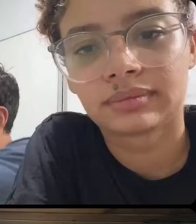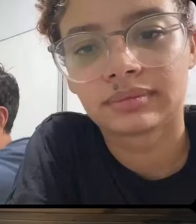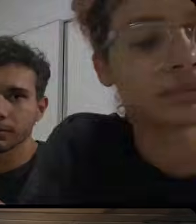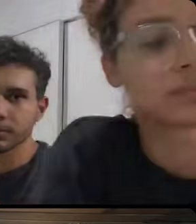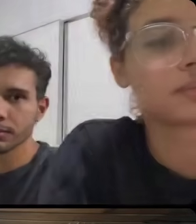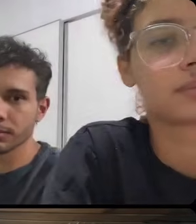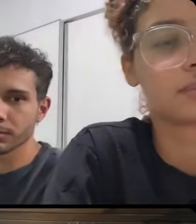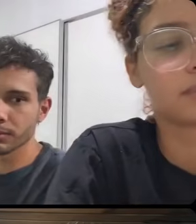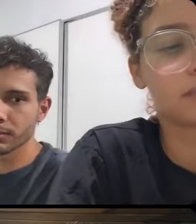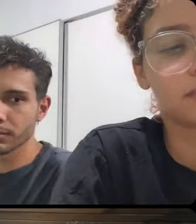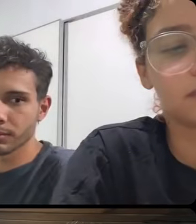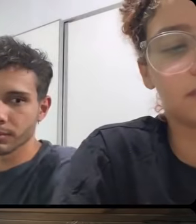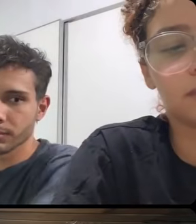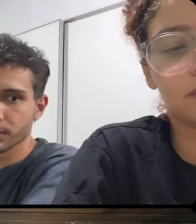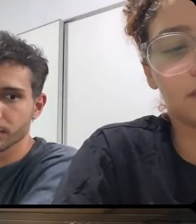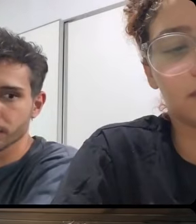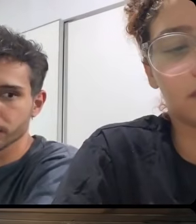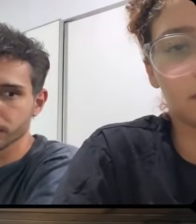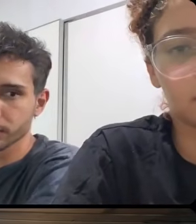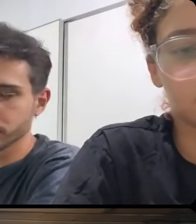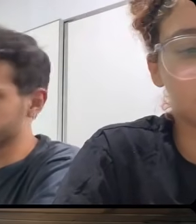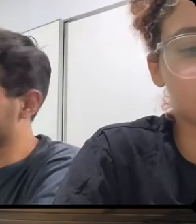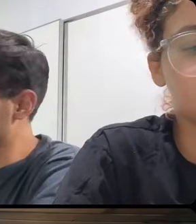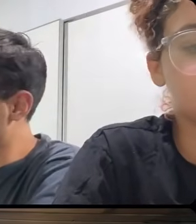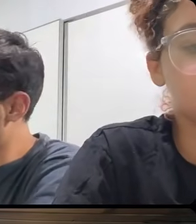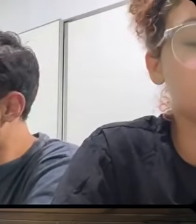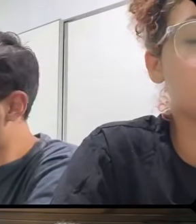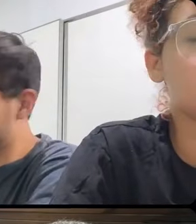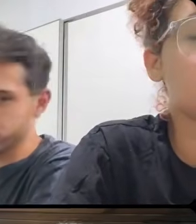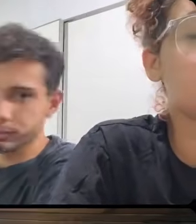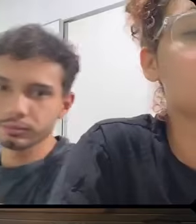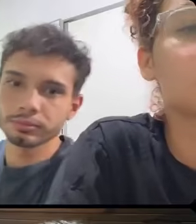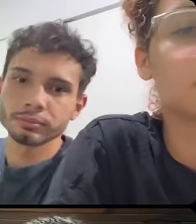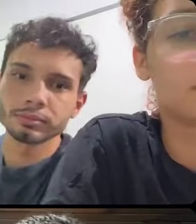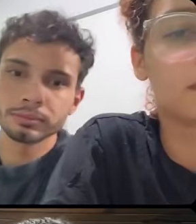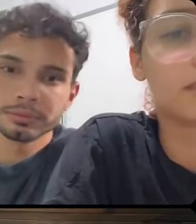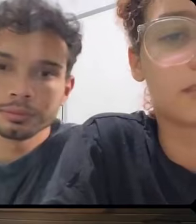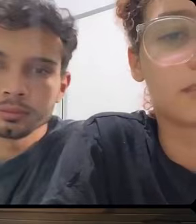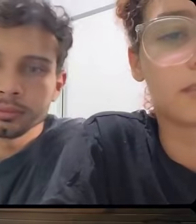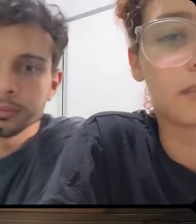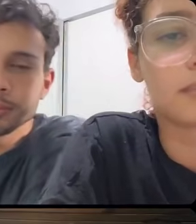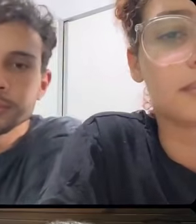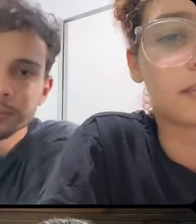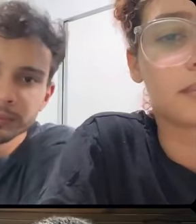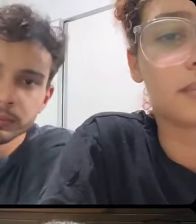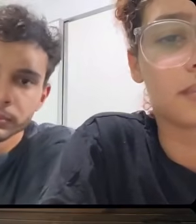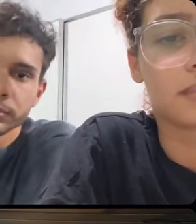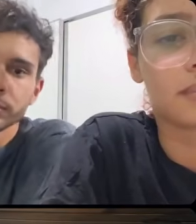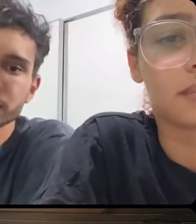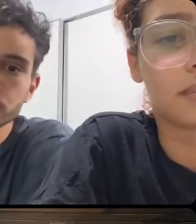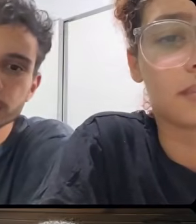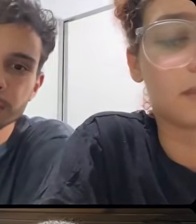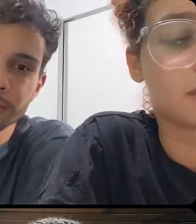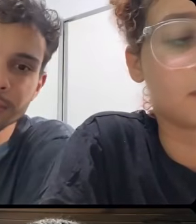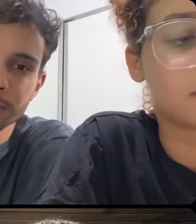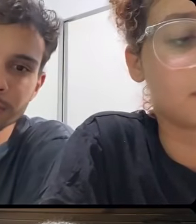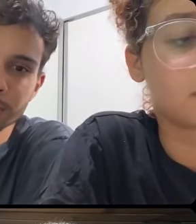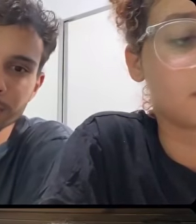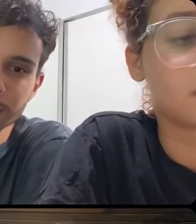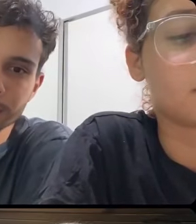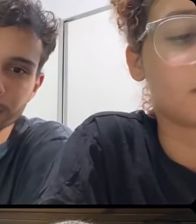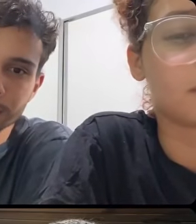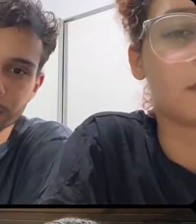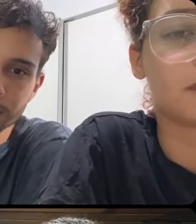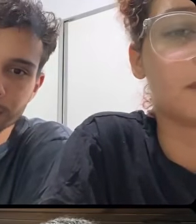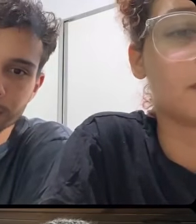criatividade, eu acho muito lindo. Quando eu pisei ali, eu gostei, até tirar uma foto ali, né? Tirei ali, né? Eu gostei,